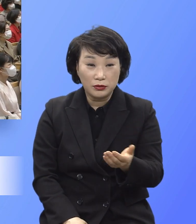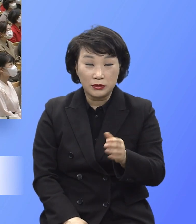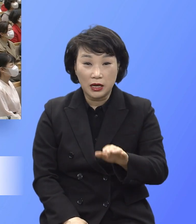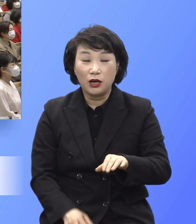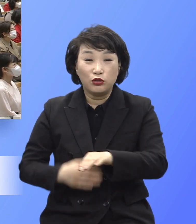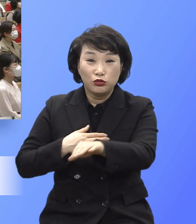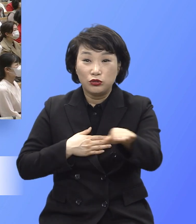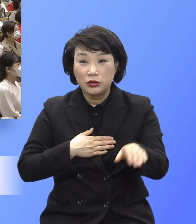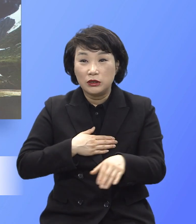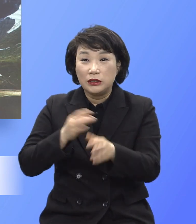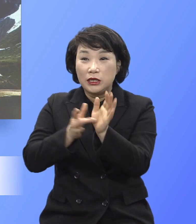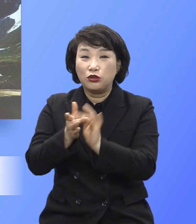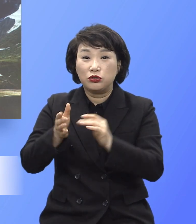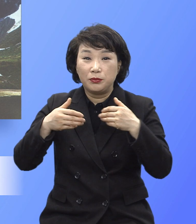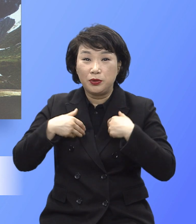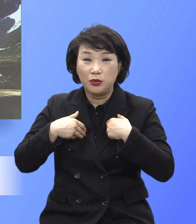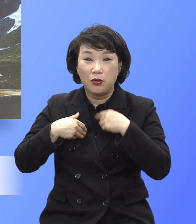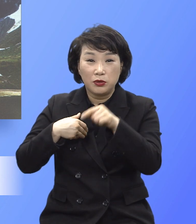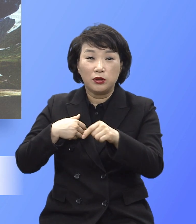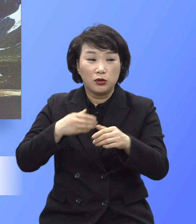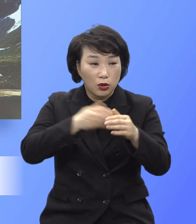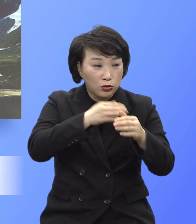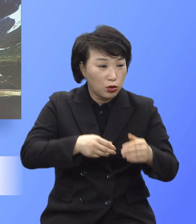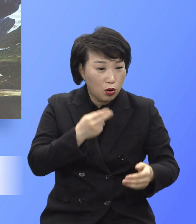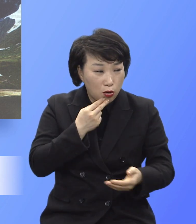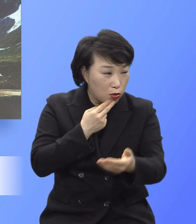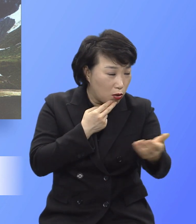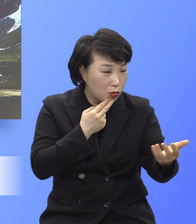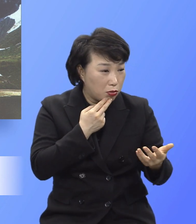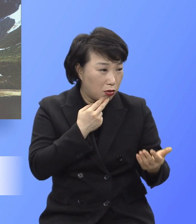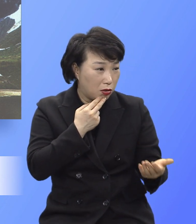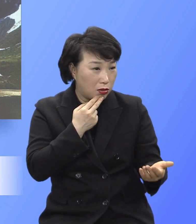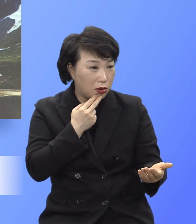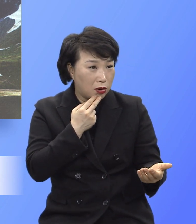근데 우리는 그 필요함이 절실하지 못한 사람은